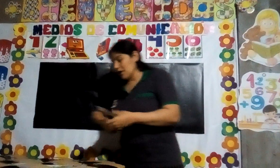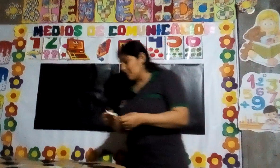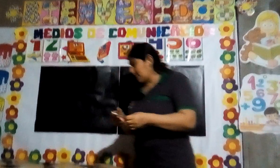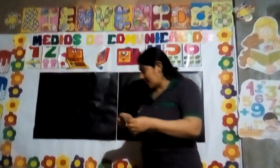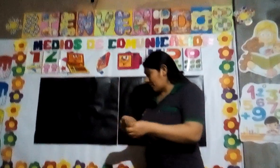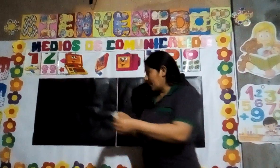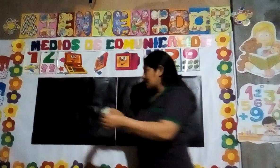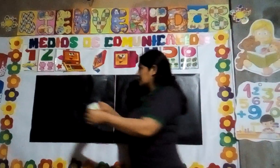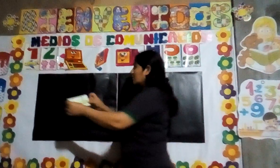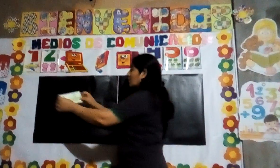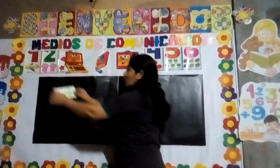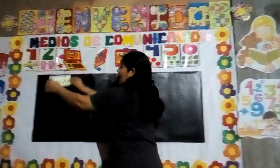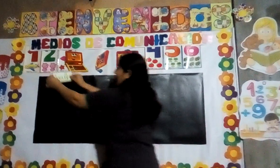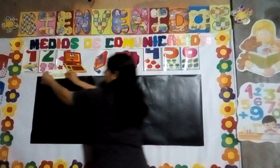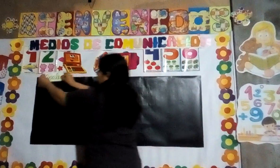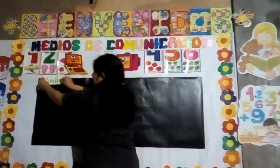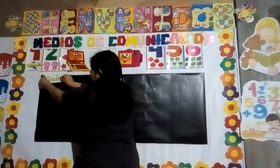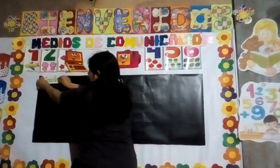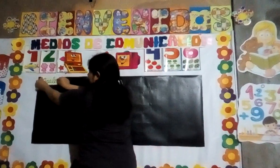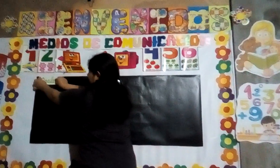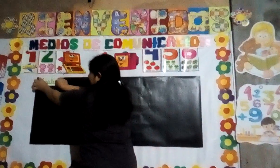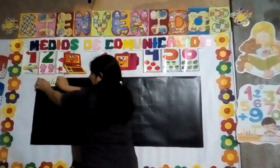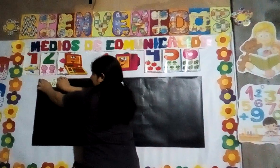El primero es orales. ¿Ya?